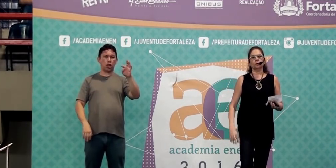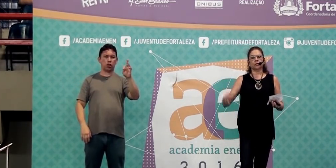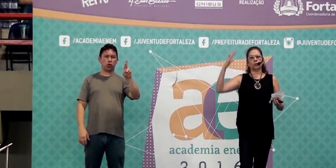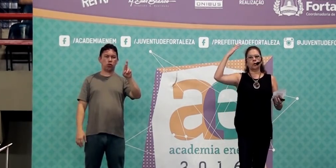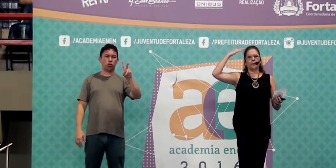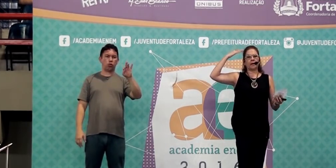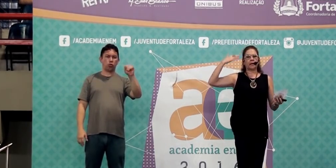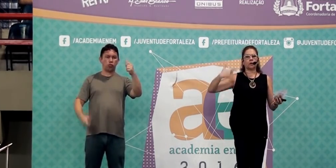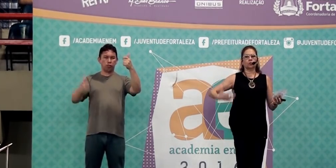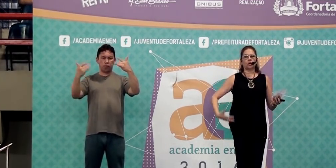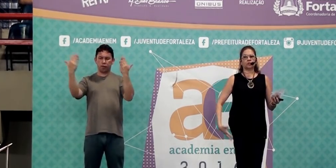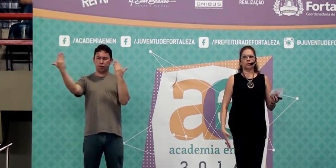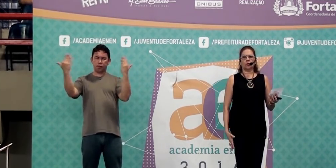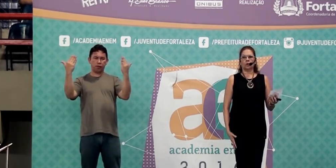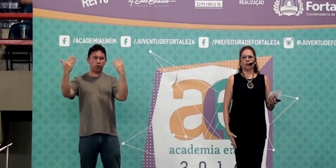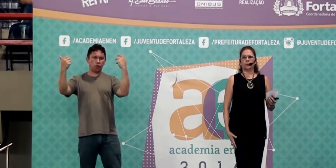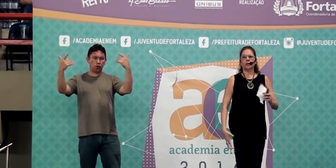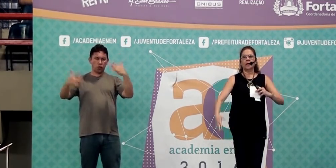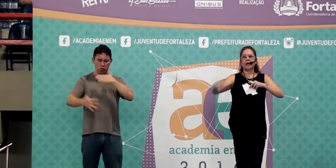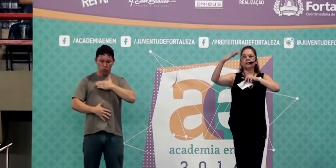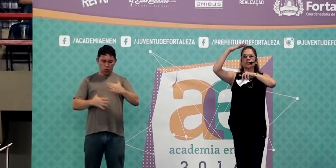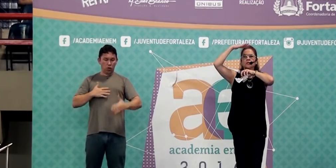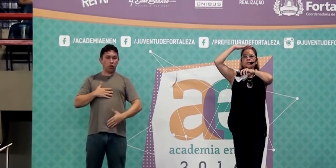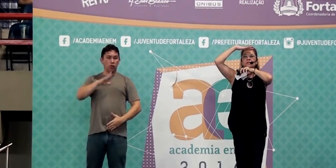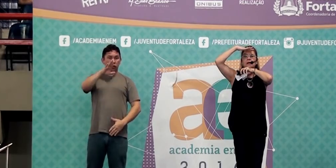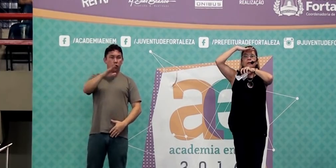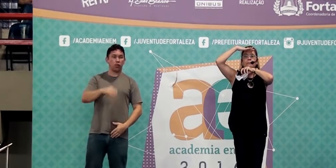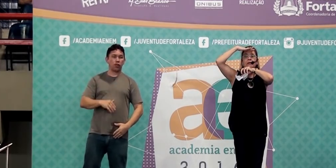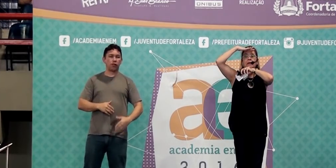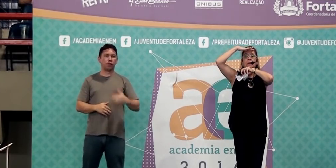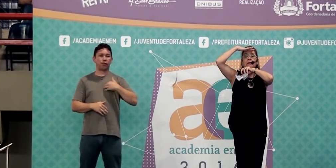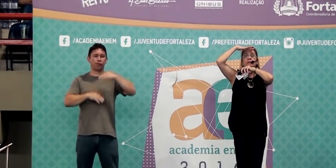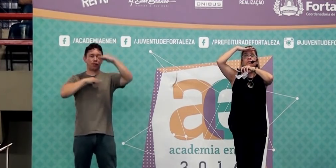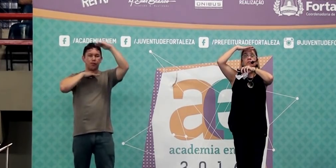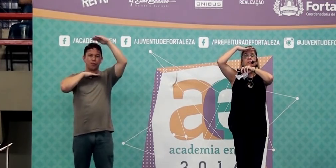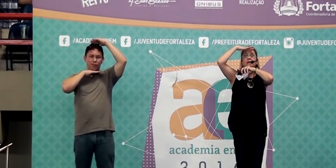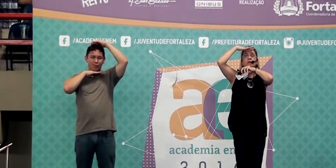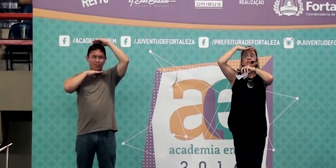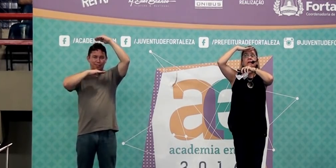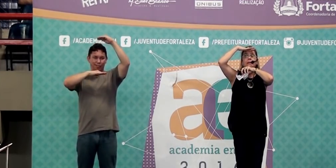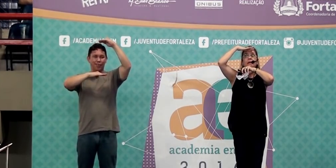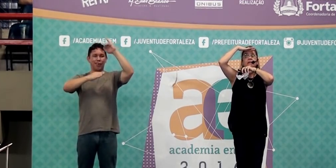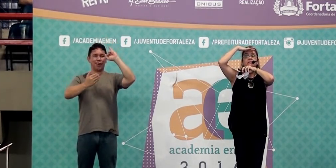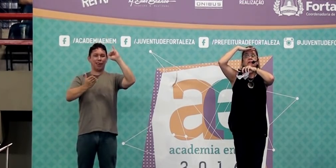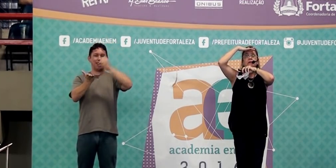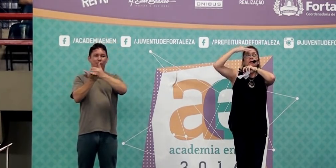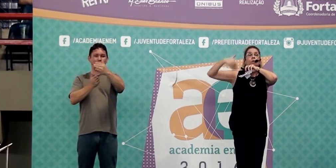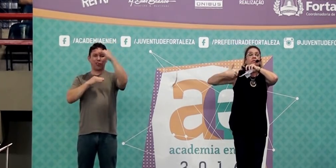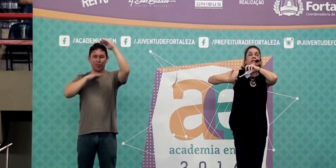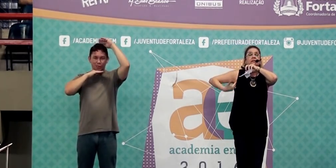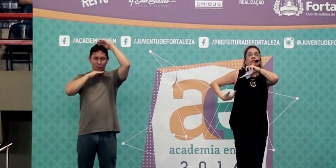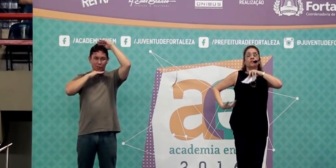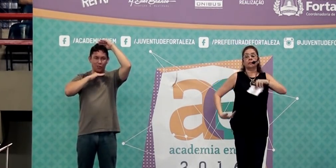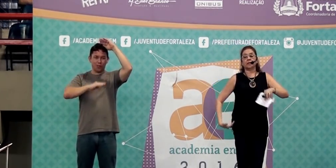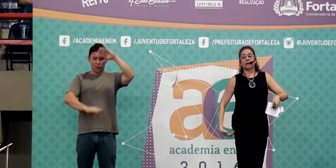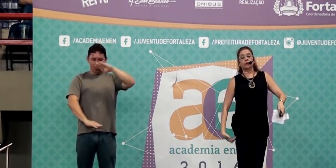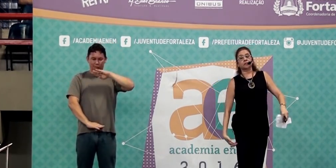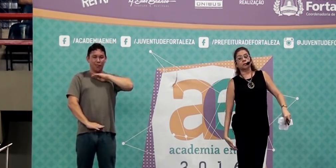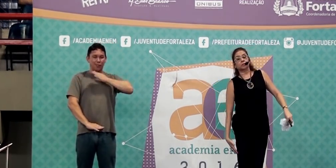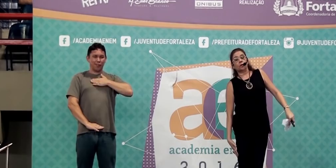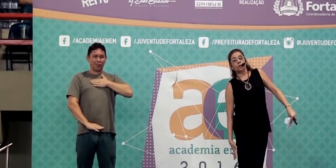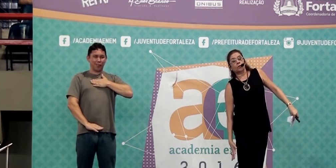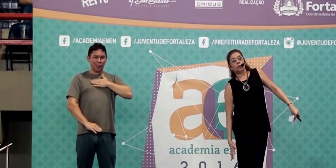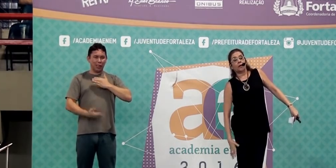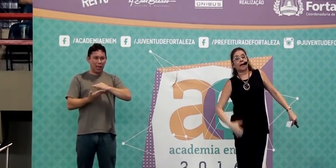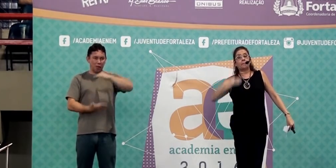primeiro encontro eu comparei com o nosso corpo. A introdução é pequena, a introdução é nossa cabeça. O desenvolvimento é